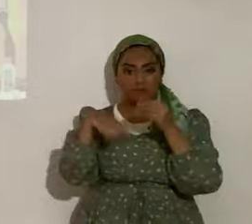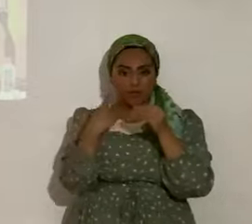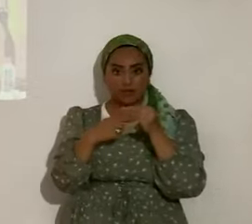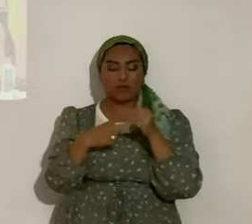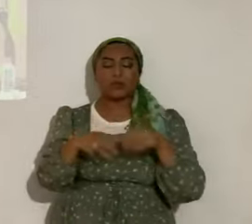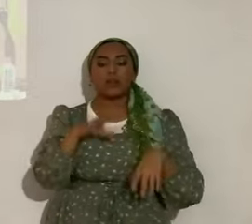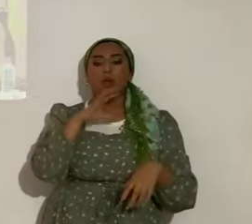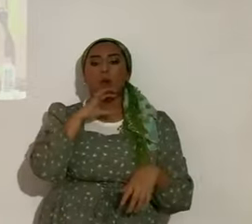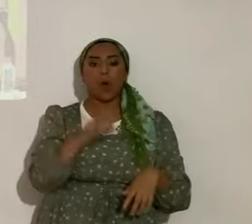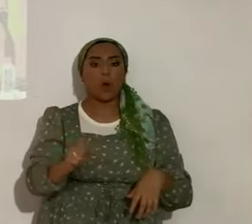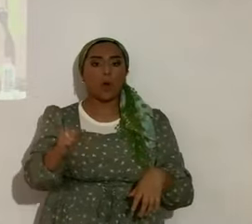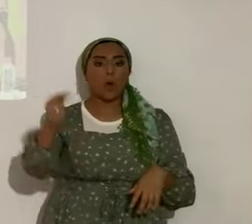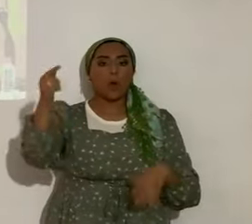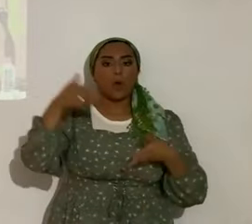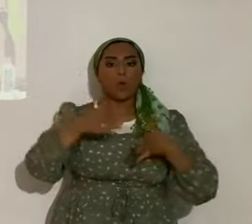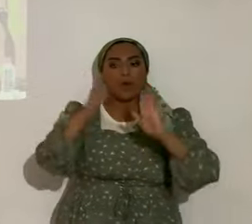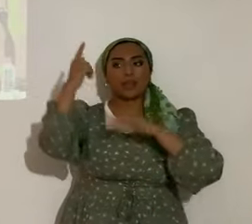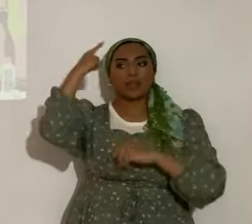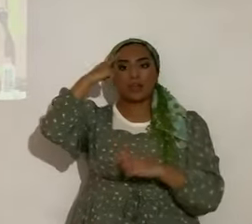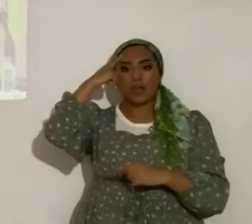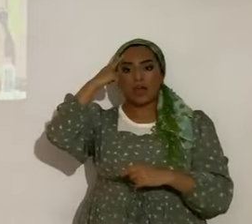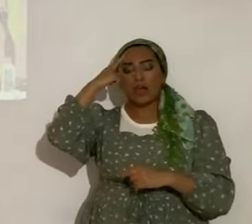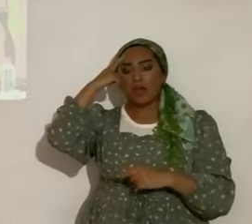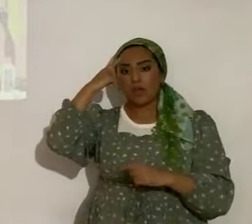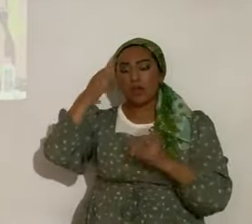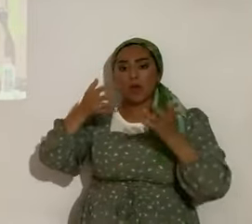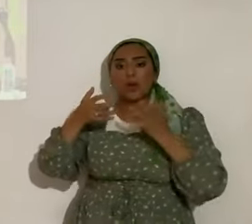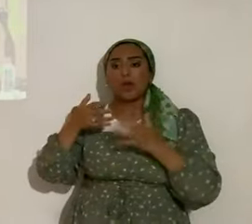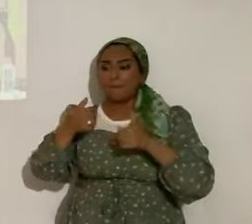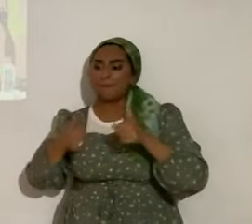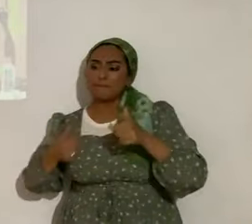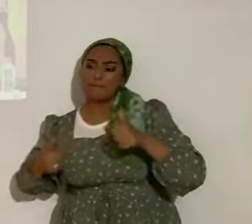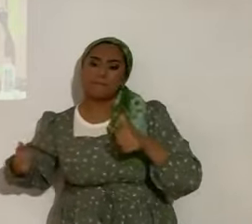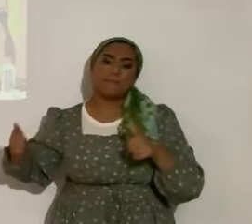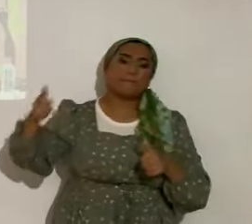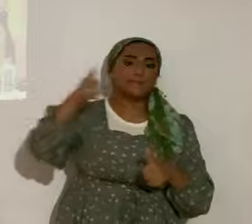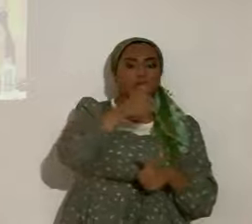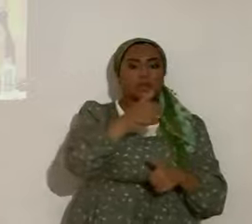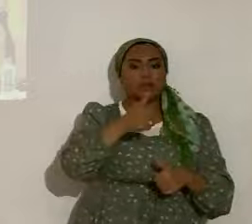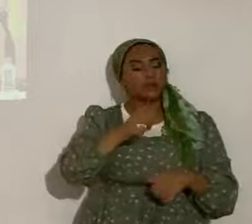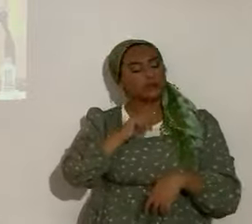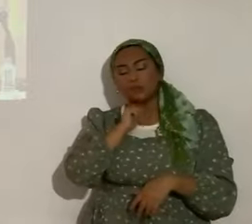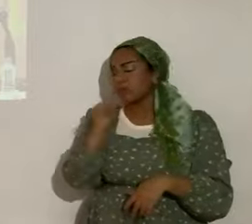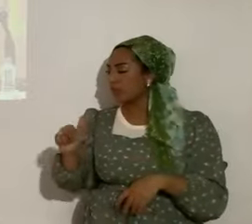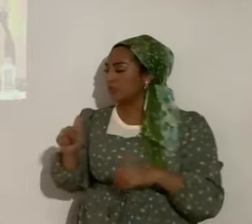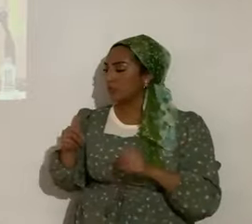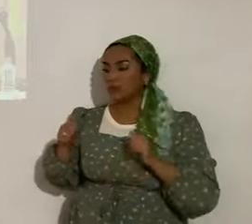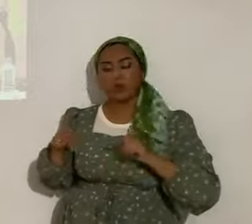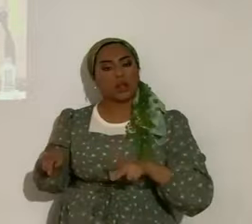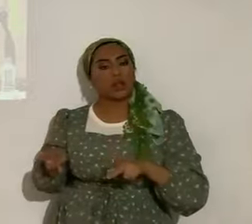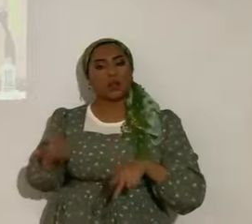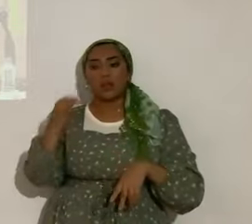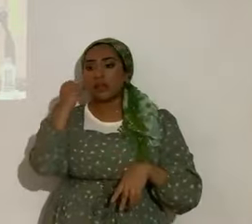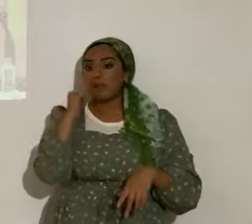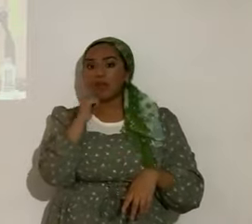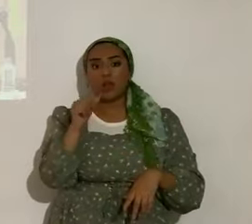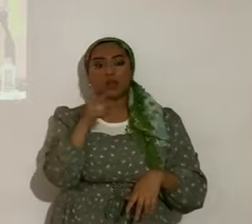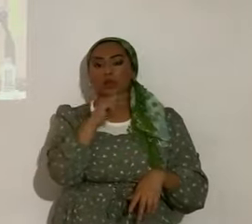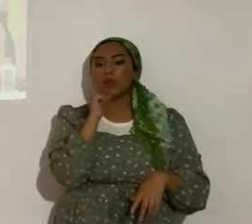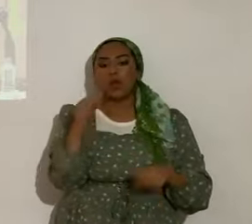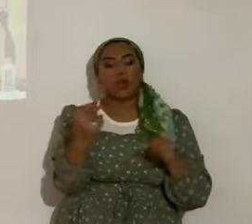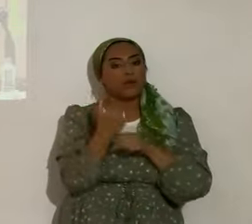viejo modo de pensar que se quiere levantar, no lo dejes, porque si no, entonces no